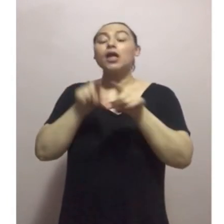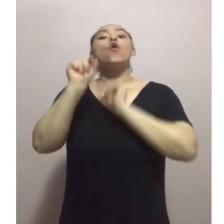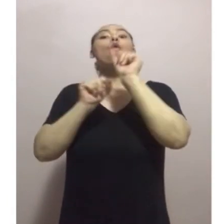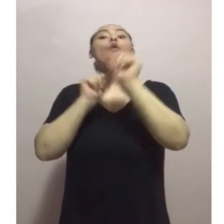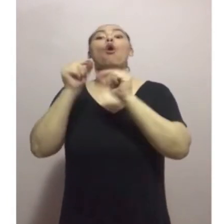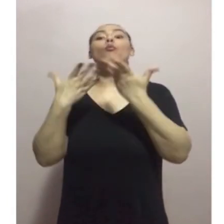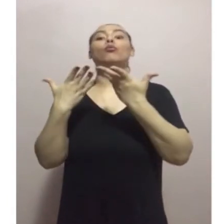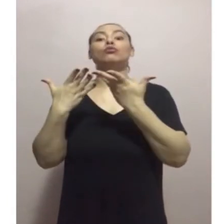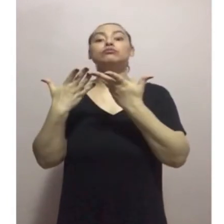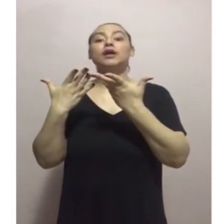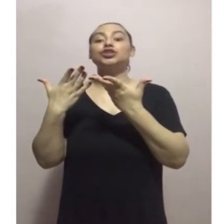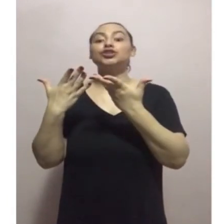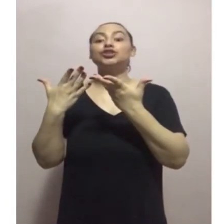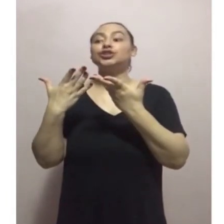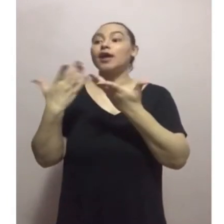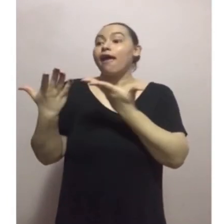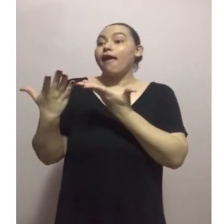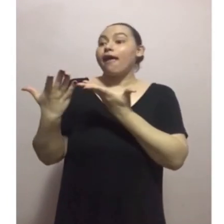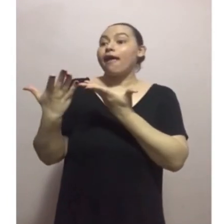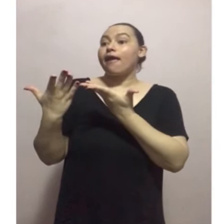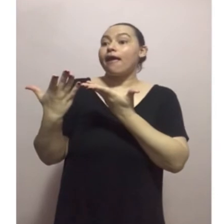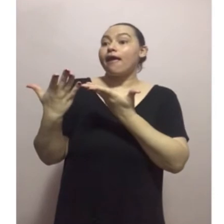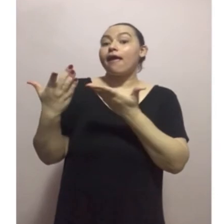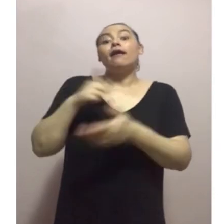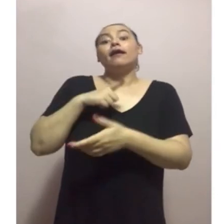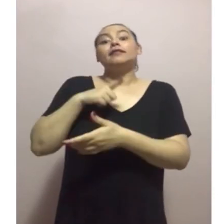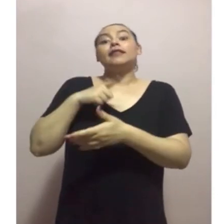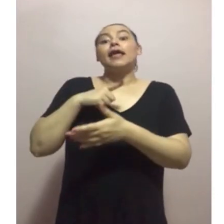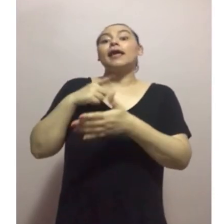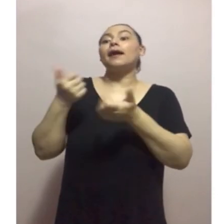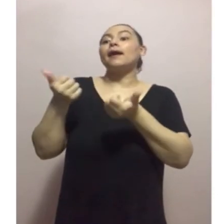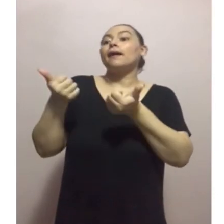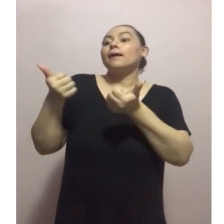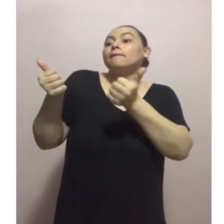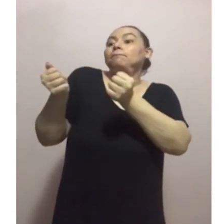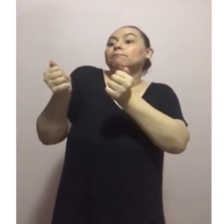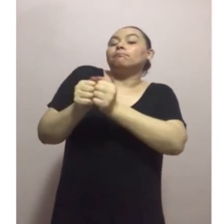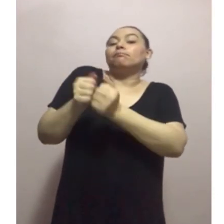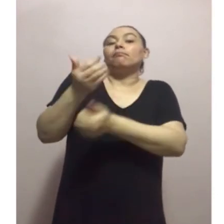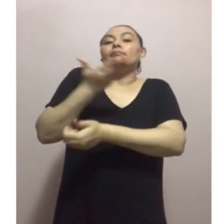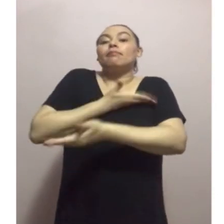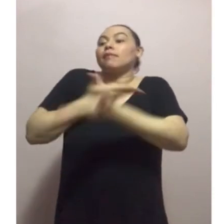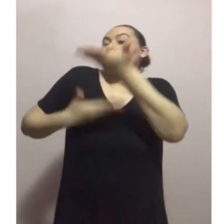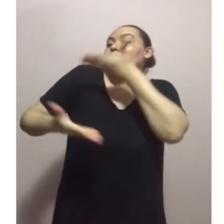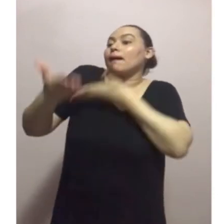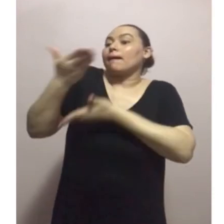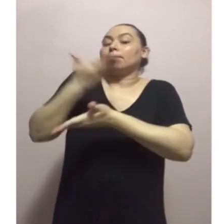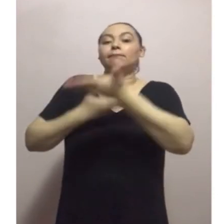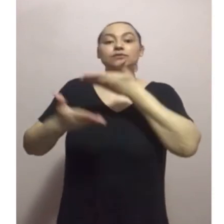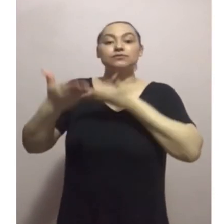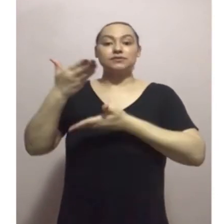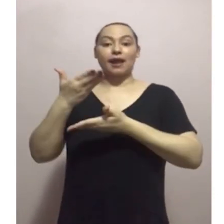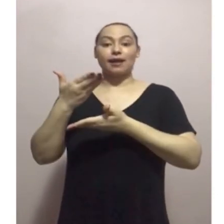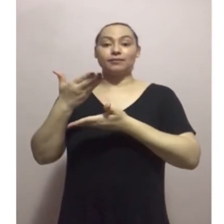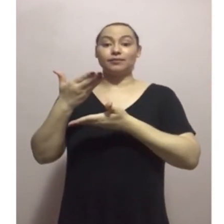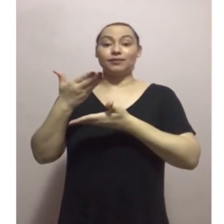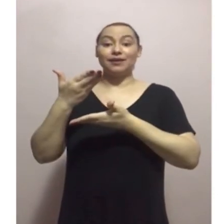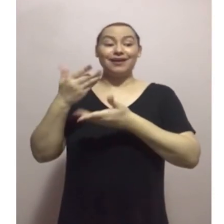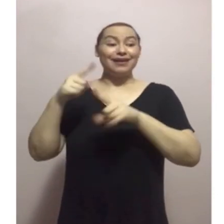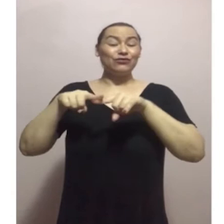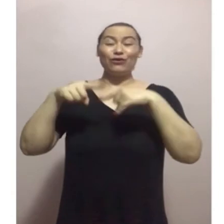para entrar no audiovisual. Só que, na verdade, eu tive que pisar no acelerador e atropelar